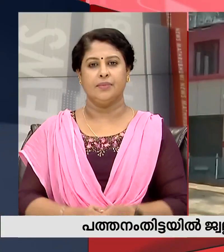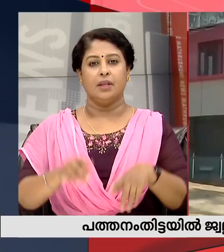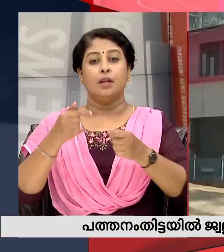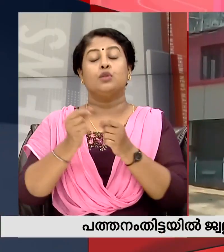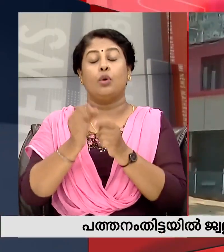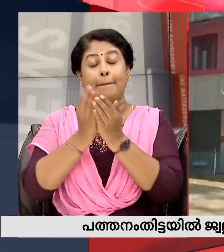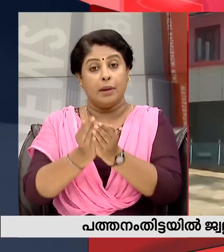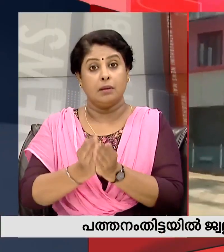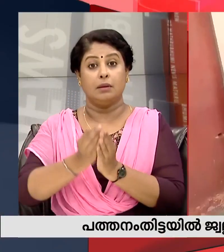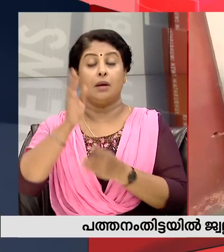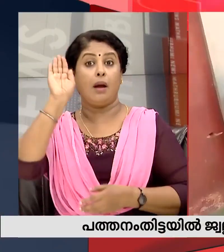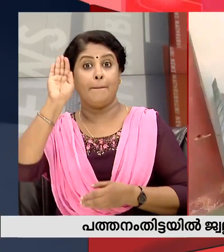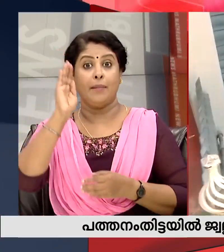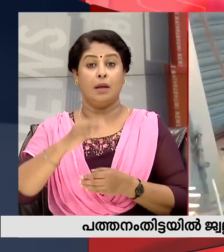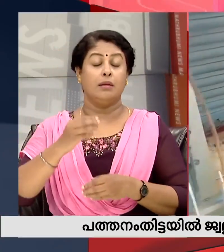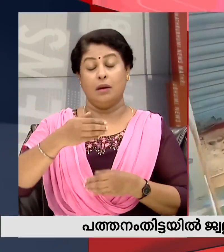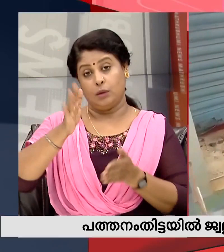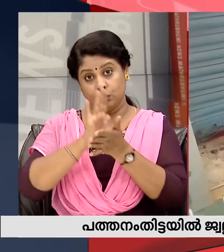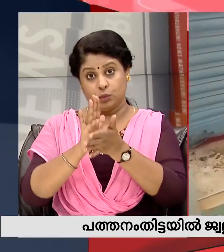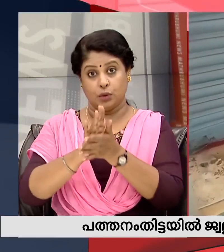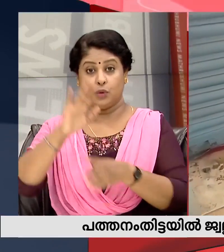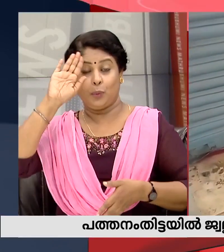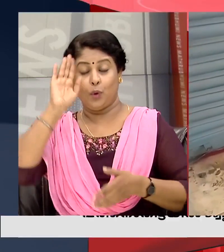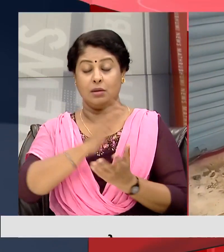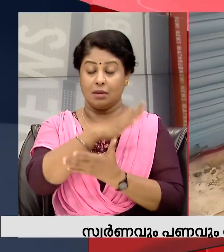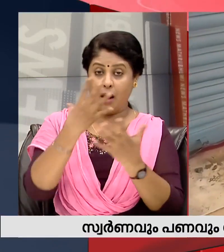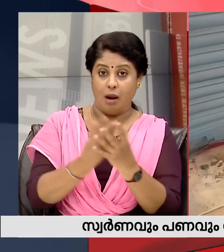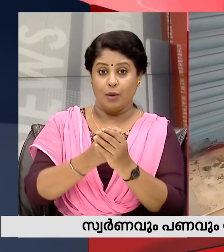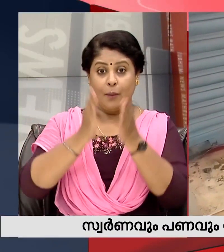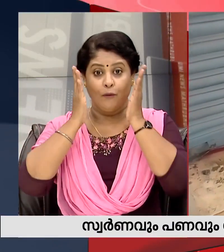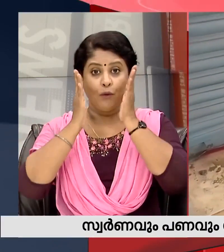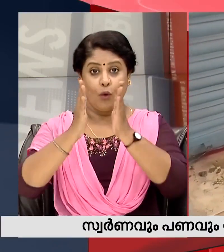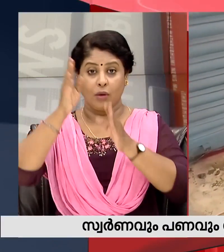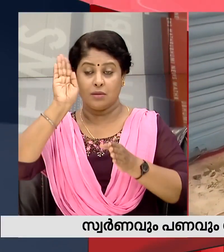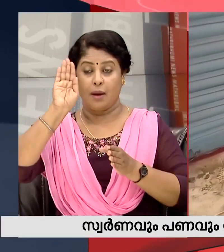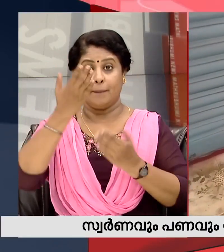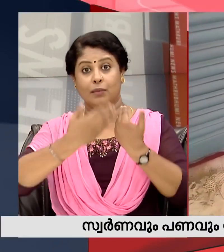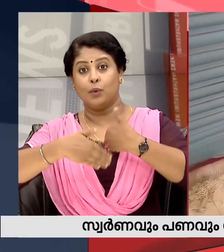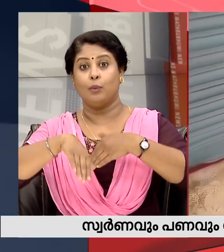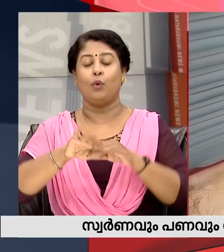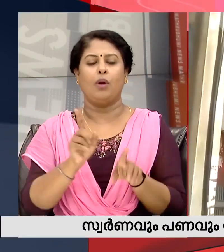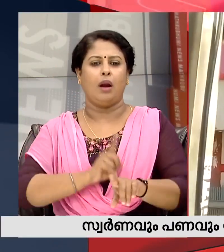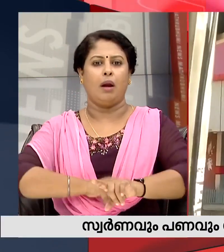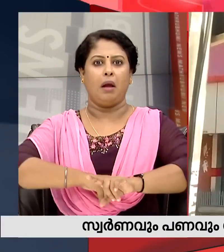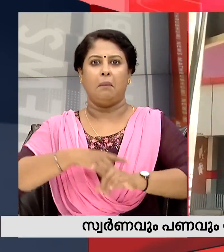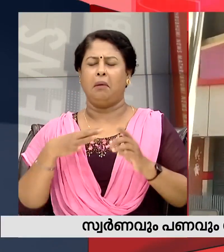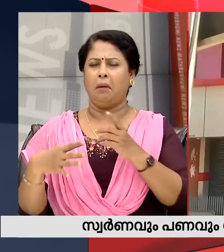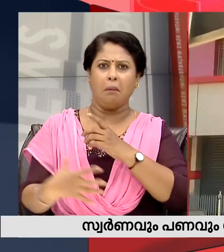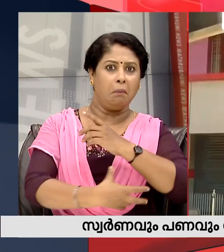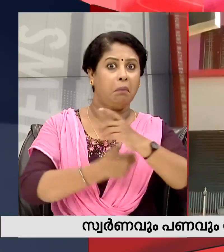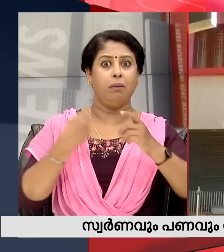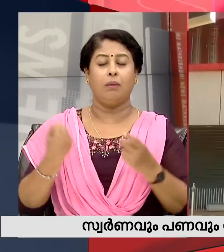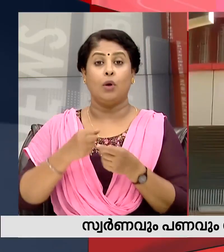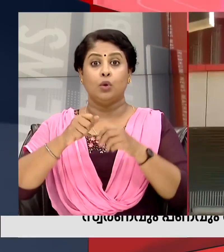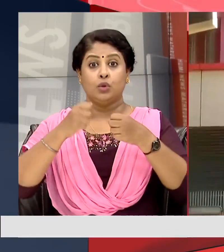ഇലവുംതിട്ട ക്ഷേത്രോത്സവമായിരുന്നു ഇന്നലെ. പോലീസുകാരുടെ അടക്കം ശ്രദ്ധ ക്ഷേത്രോത്സവത്തിൽ കേന്ദ്രീകരിക്കപ്പെട്ടതക്കത്തിനായിരുന്നു മോഷണം. ഷട്ടർ പൂട്ട് പൊളിച്ച് അകത്ത്